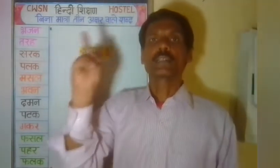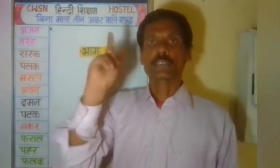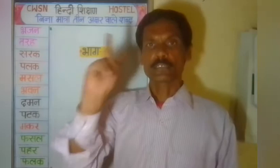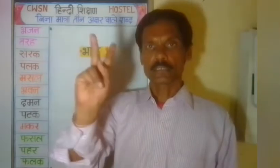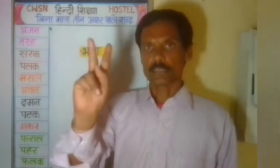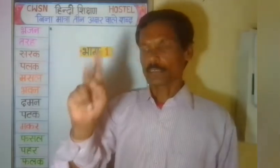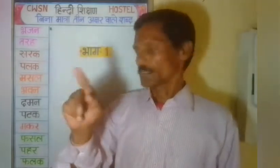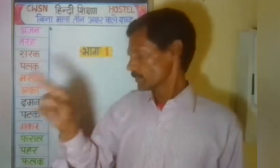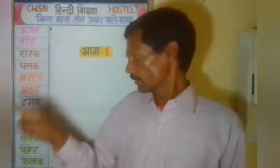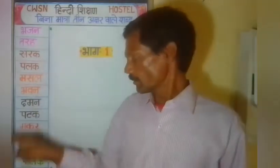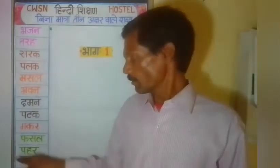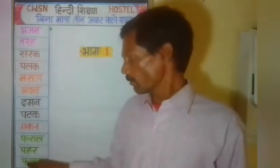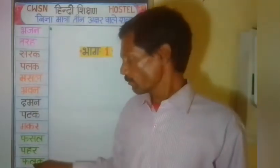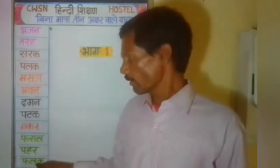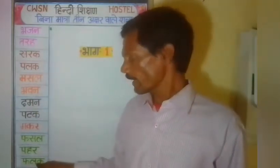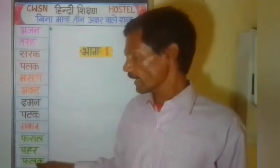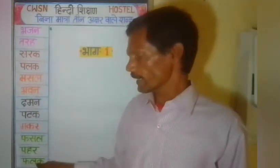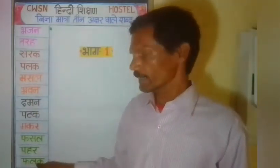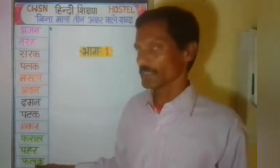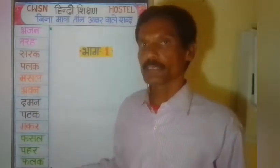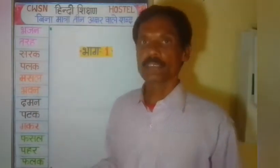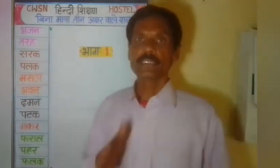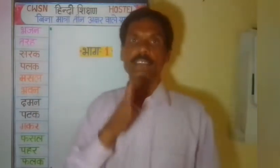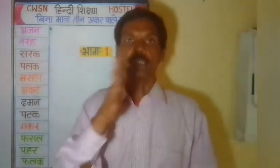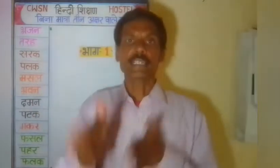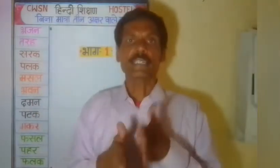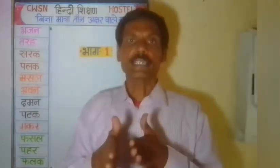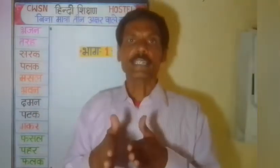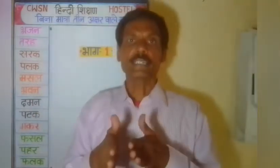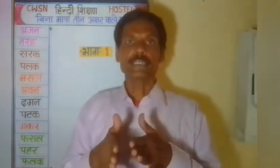फलक, फलक। संकेत